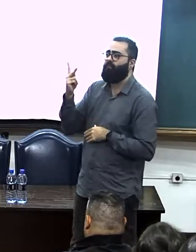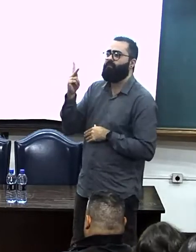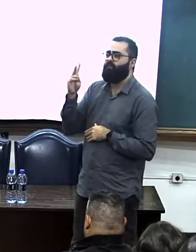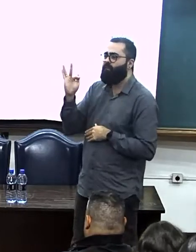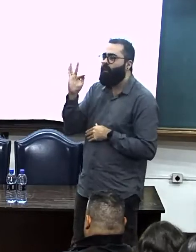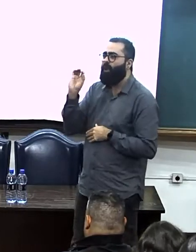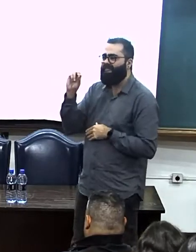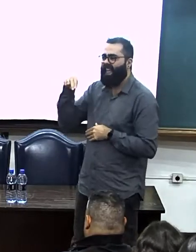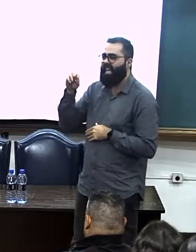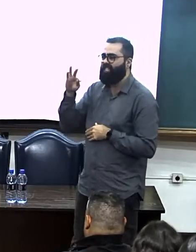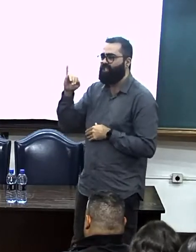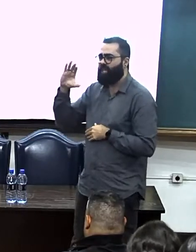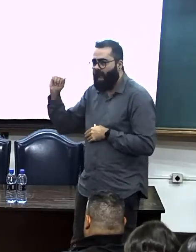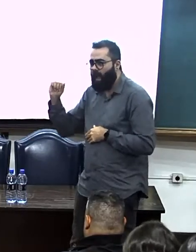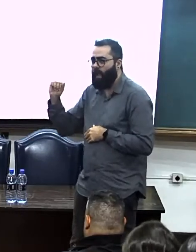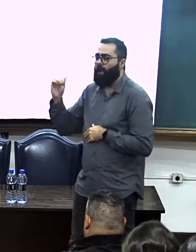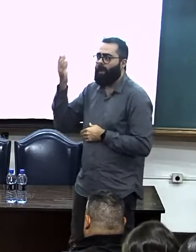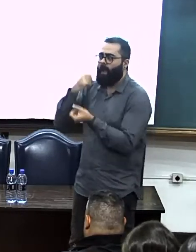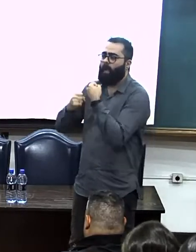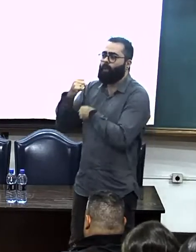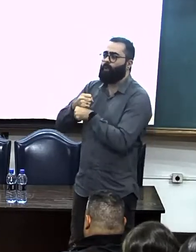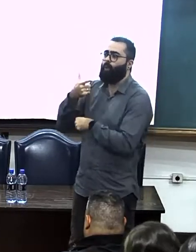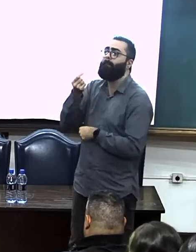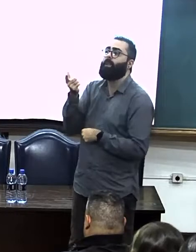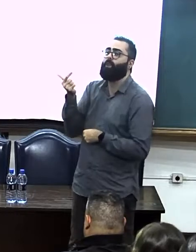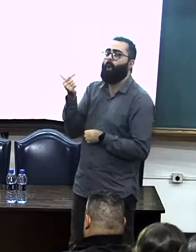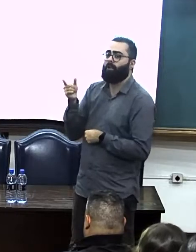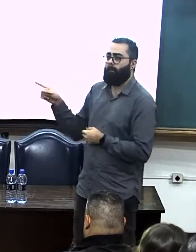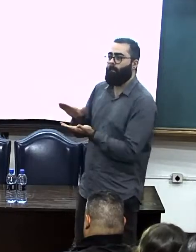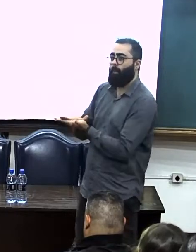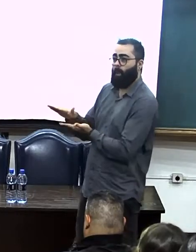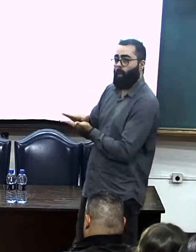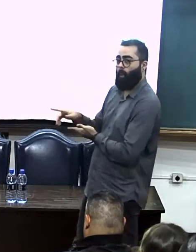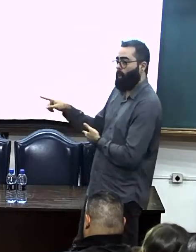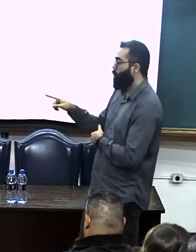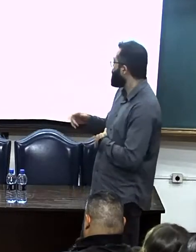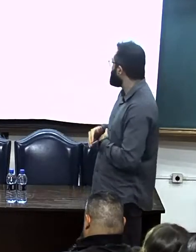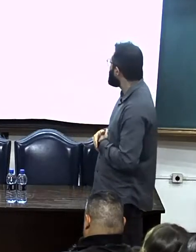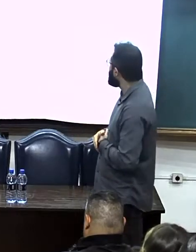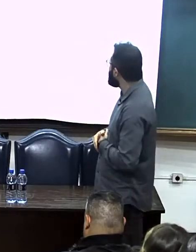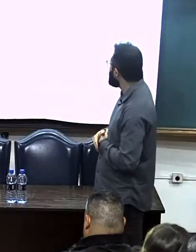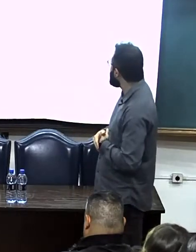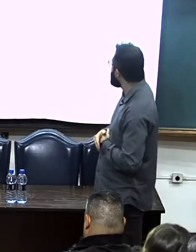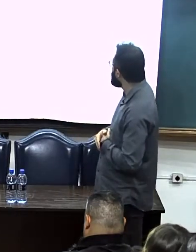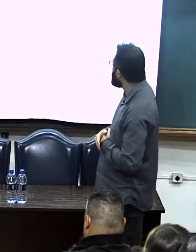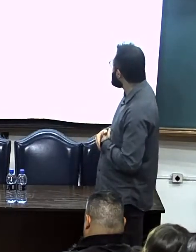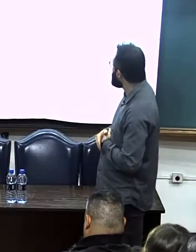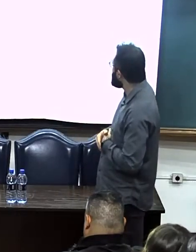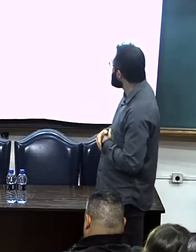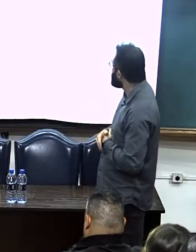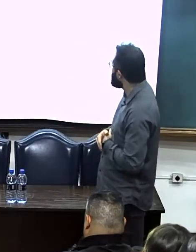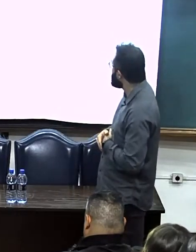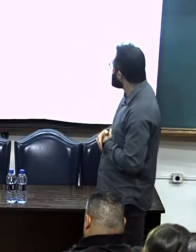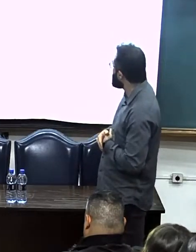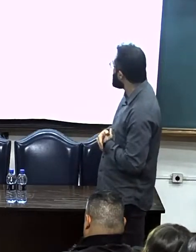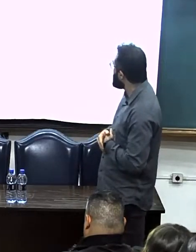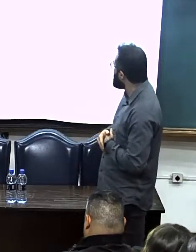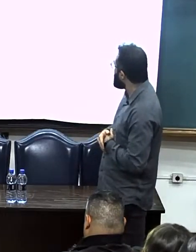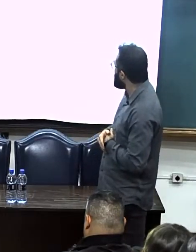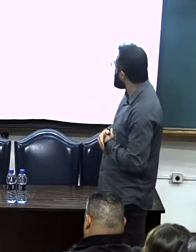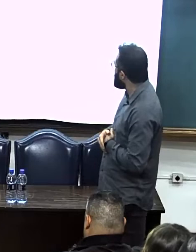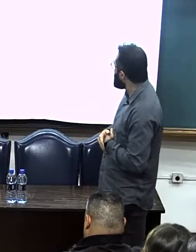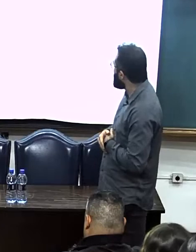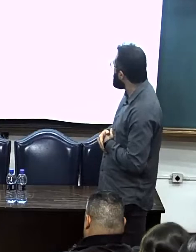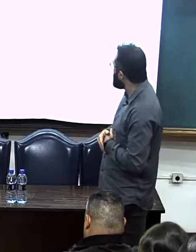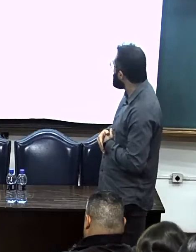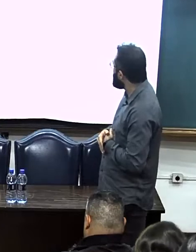nesse slide, que é uma correspondência, né, entre aquilo que a gente tem na grade